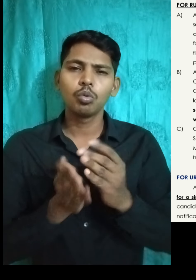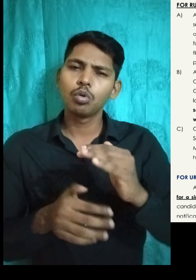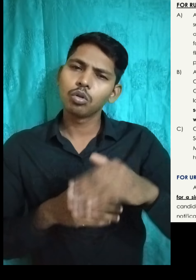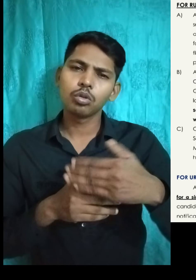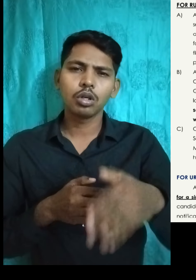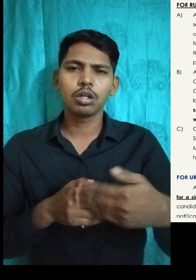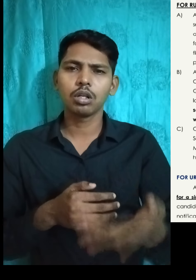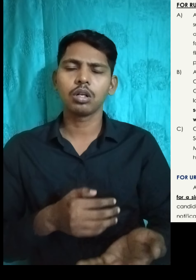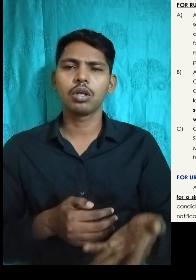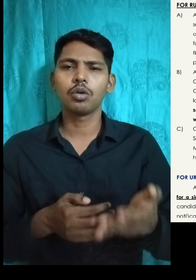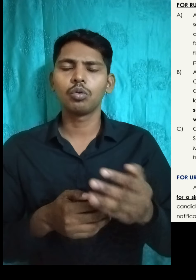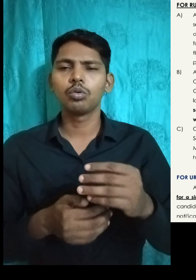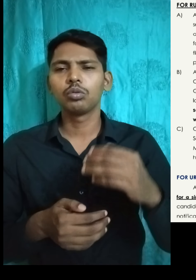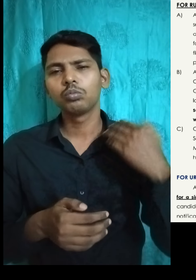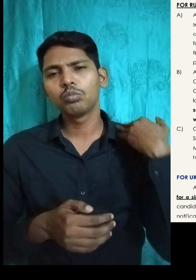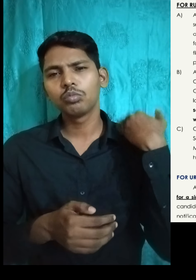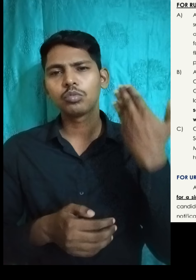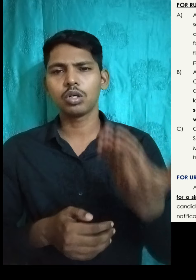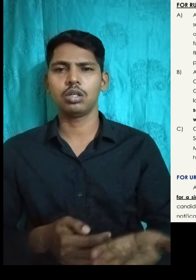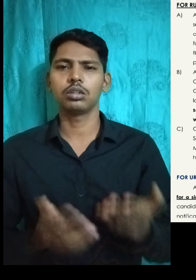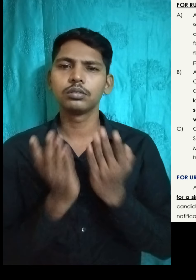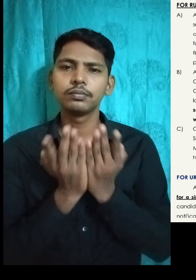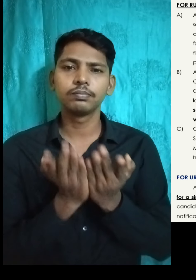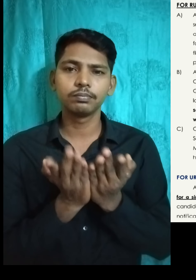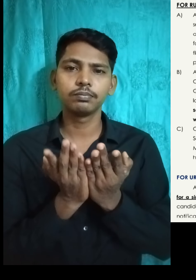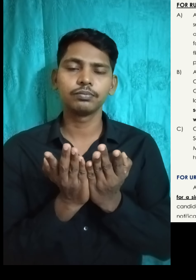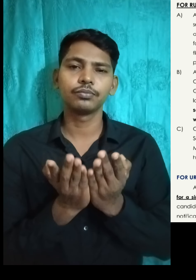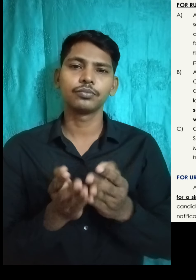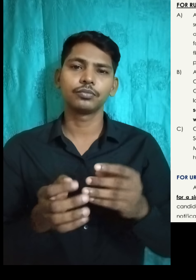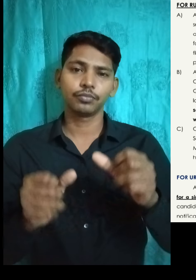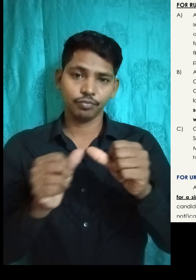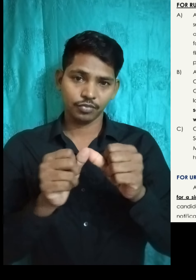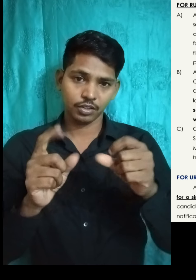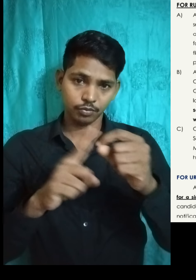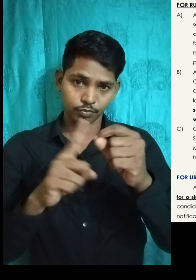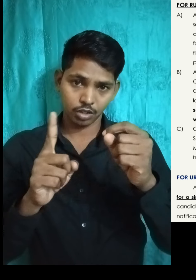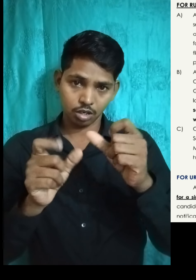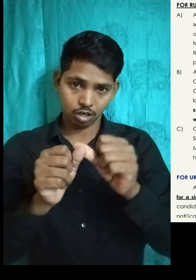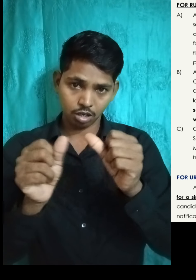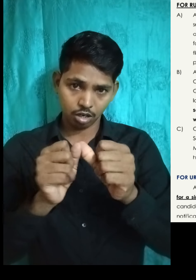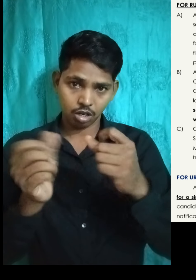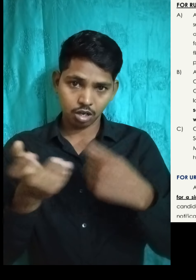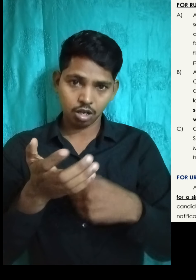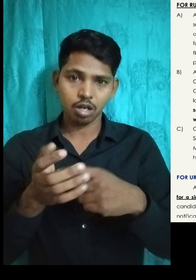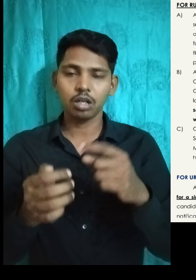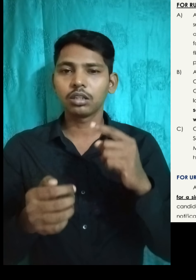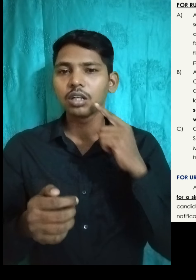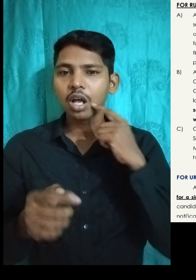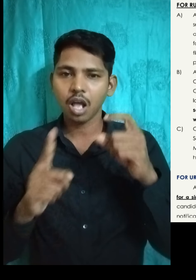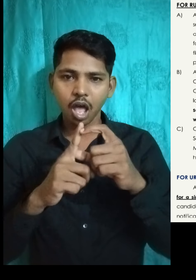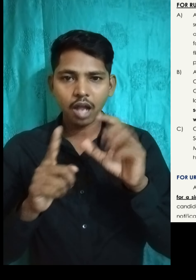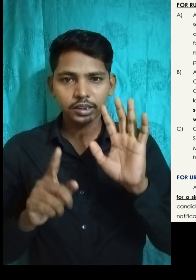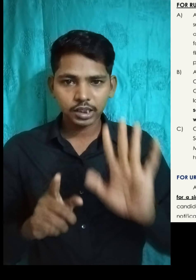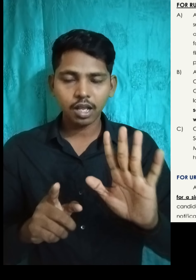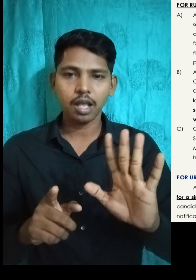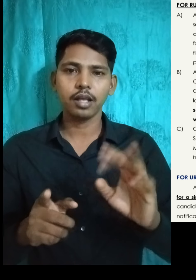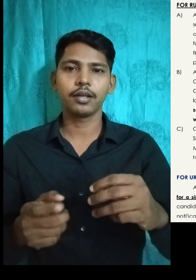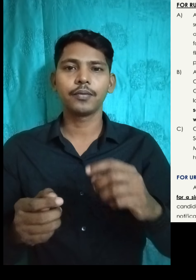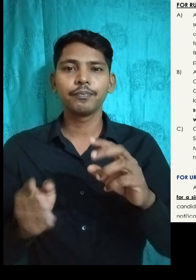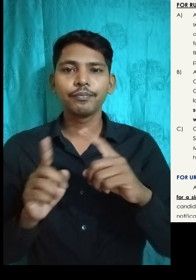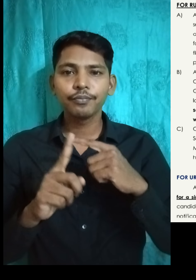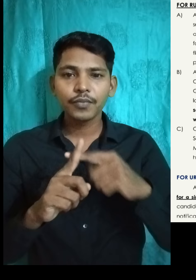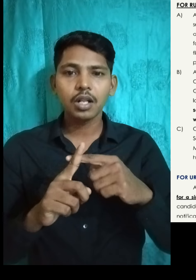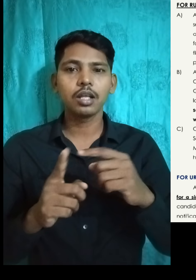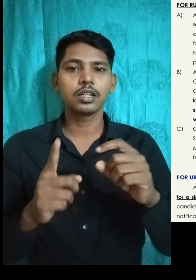विद्यालय समिति 75% सीटों पर सिर्फ ग्रामीण क्षेत्र से आने वाले मेधावी छात्रों के लिए अवसर देती है। ऐसे